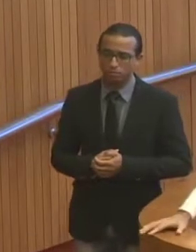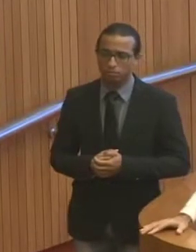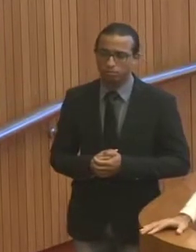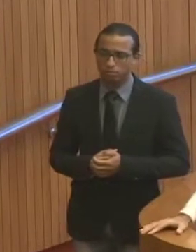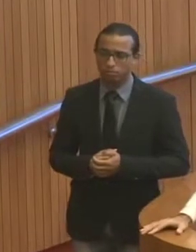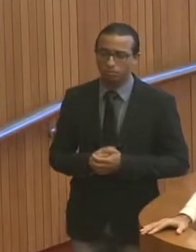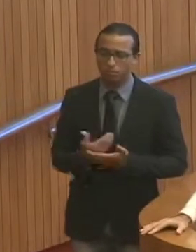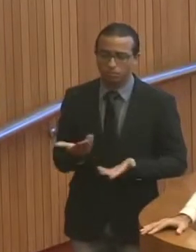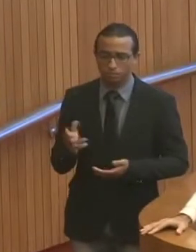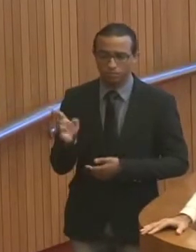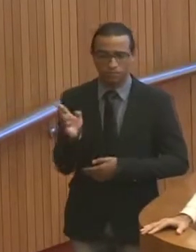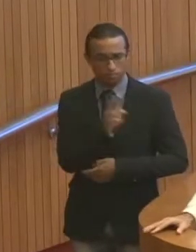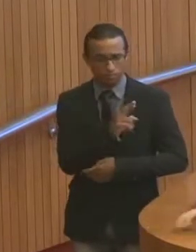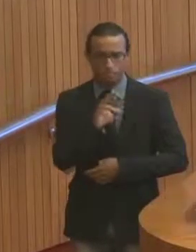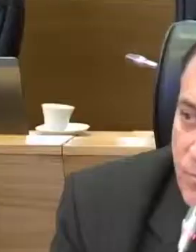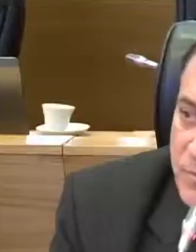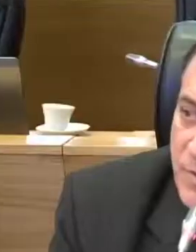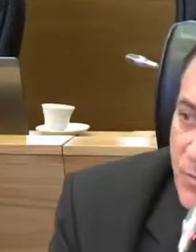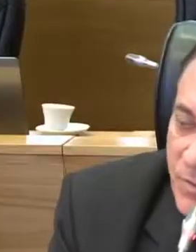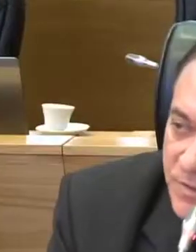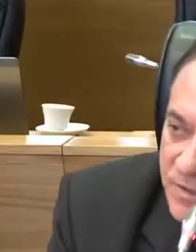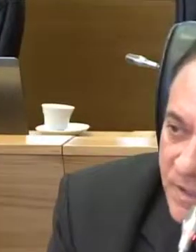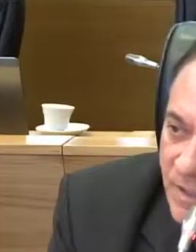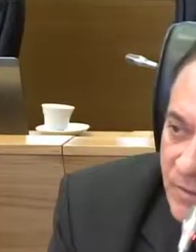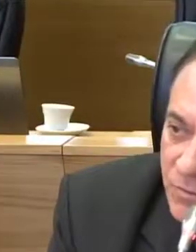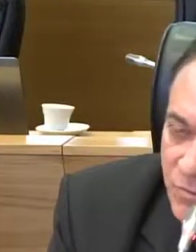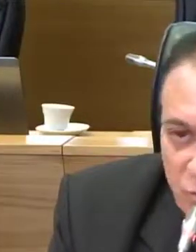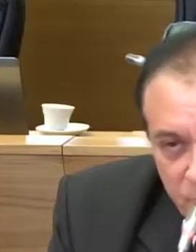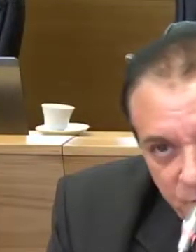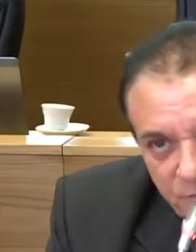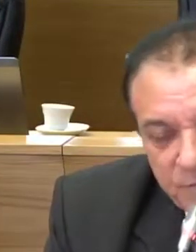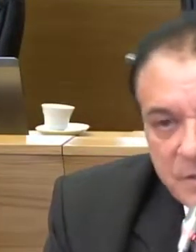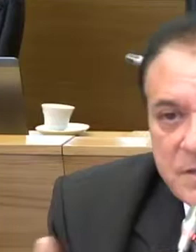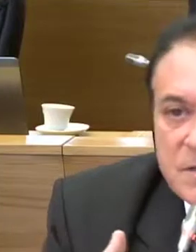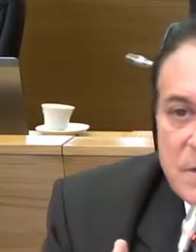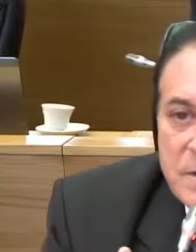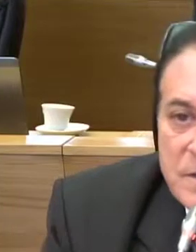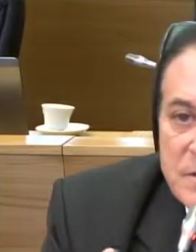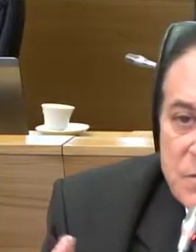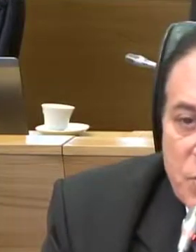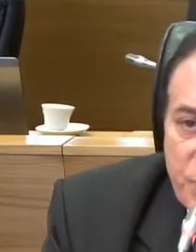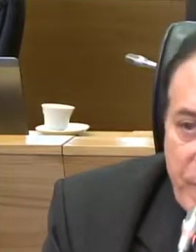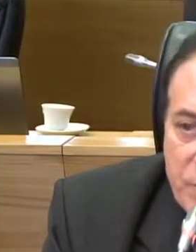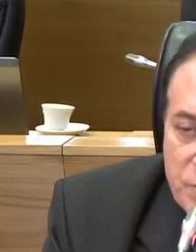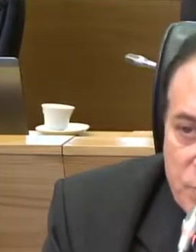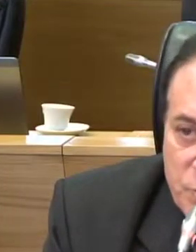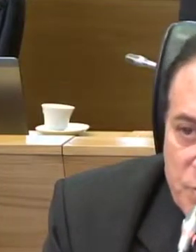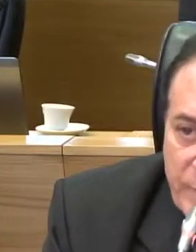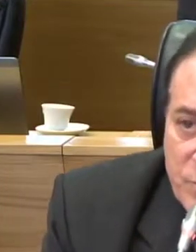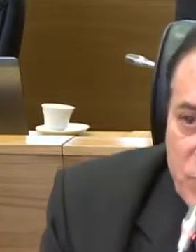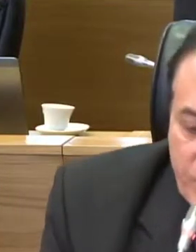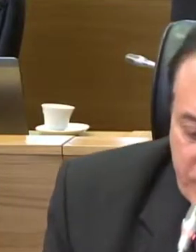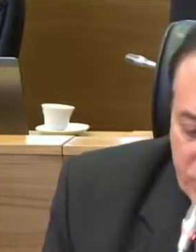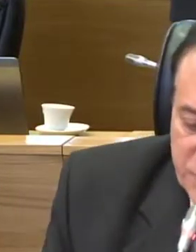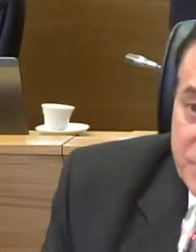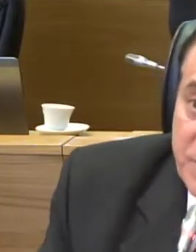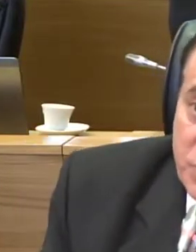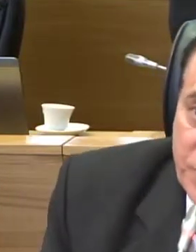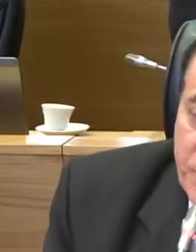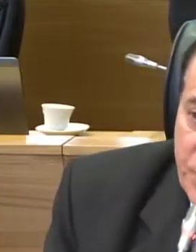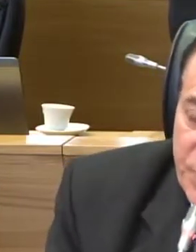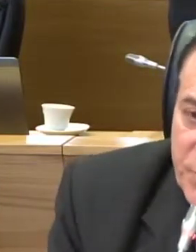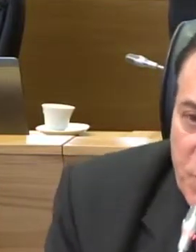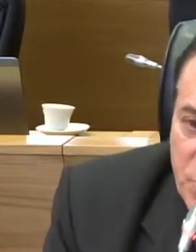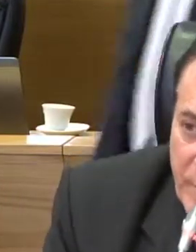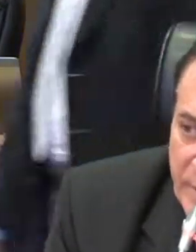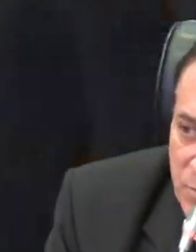Zé Carlos, a situação, como eu dizia, os ônibus são velhos, muitos, mas no momento nós temos que